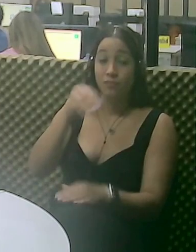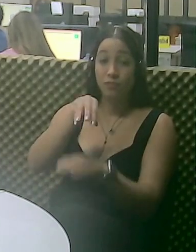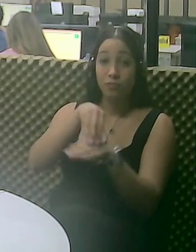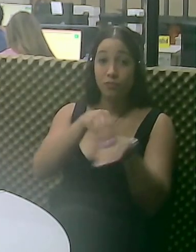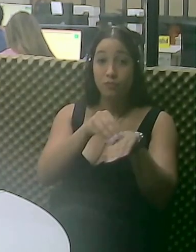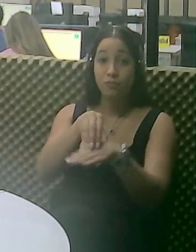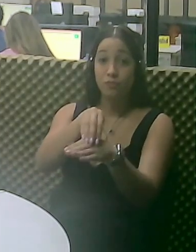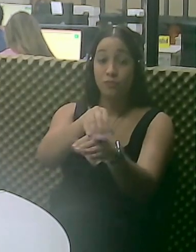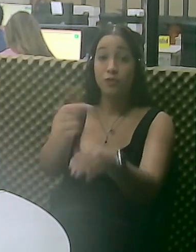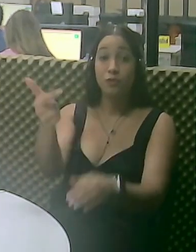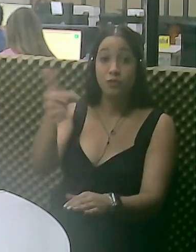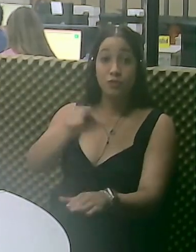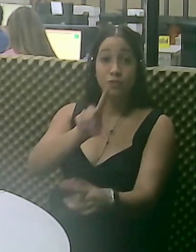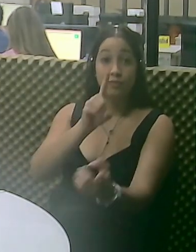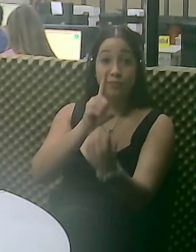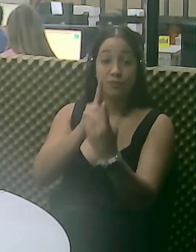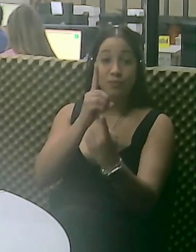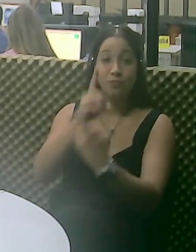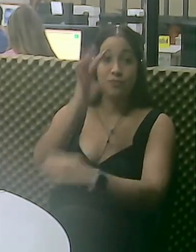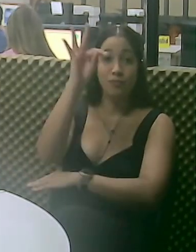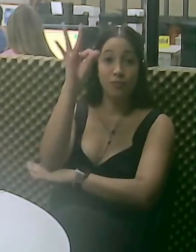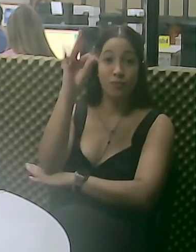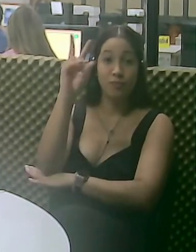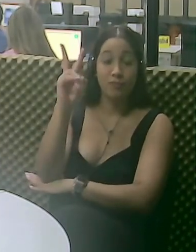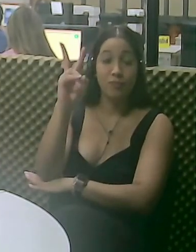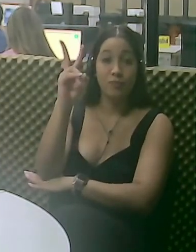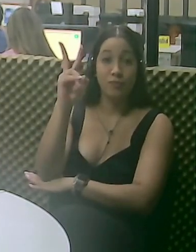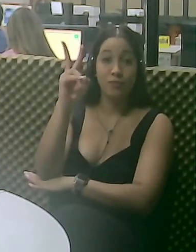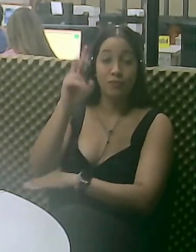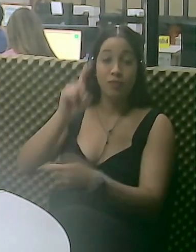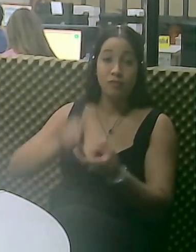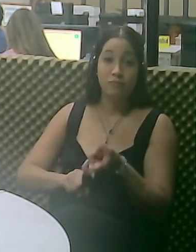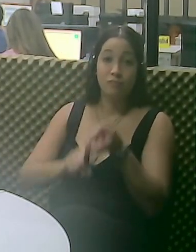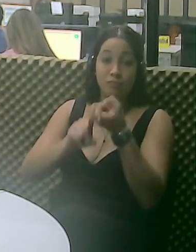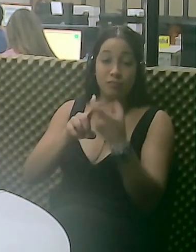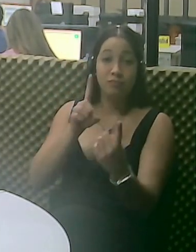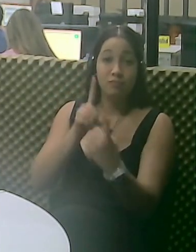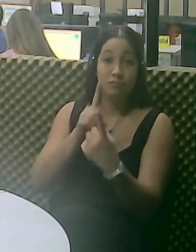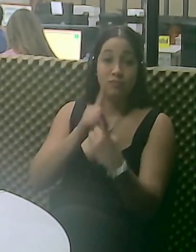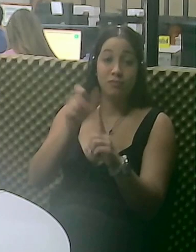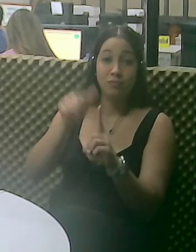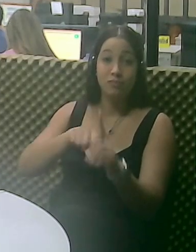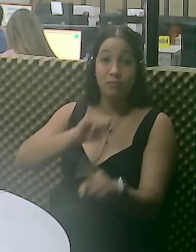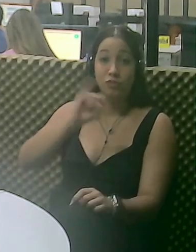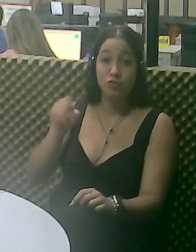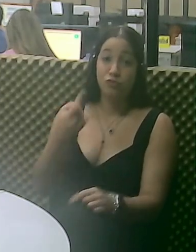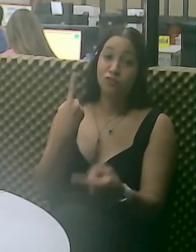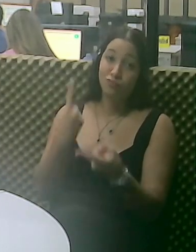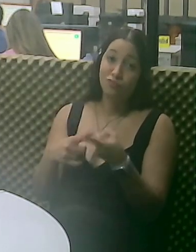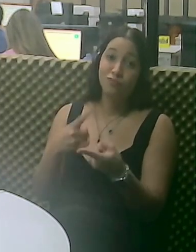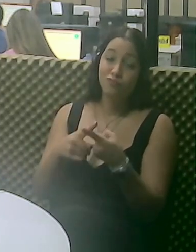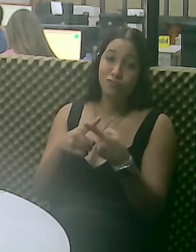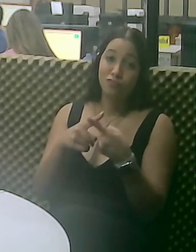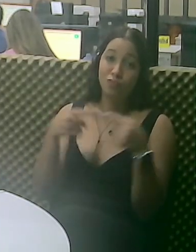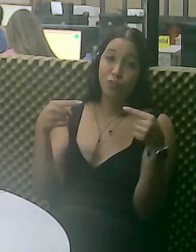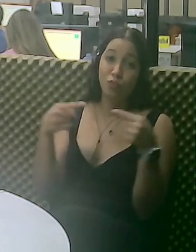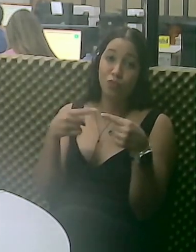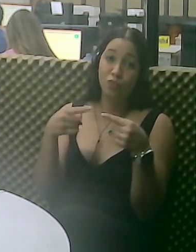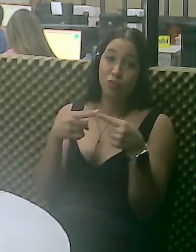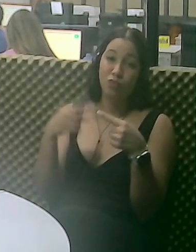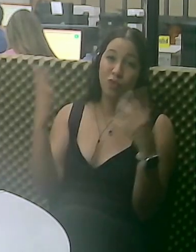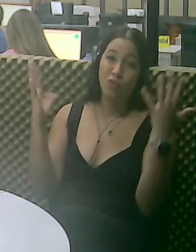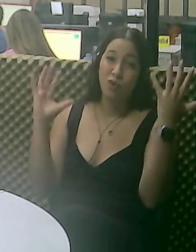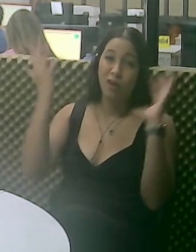PROCON voltará a atender na Praça Tubal Vilela, onde suspendeu atendimentos em janeiro por questões relacionadas ao